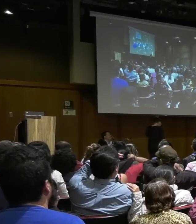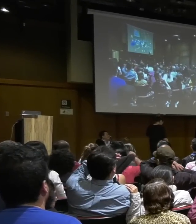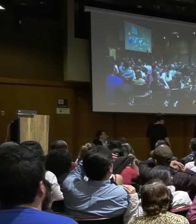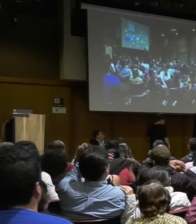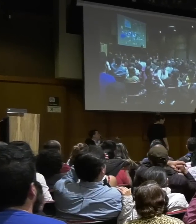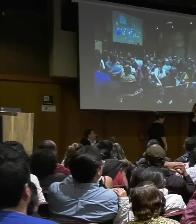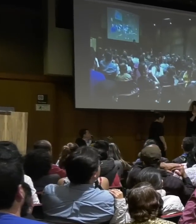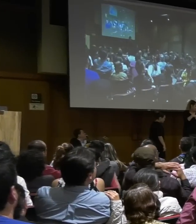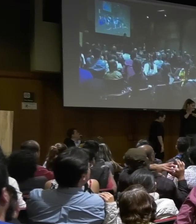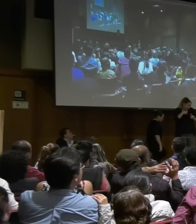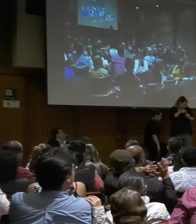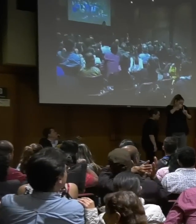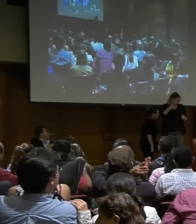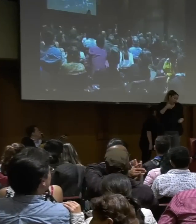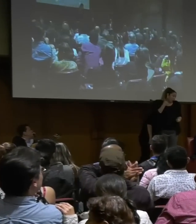especial nosotros los jóvenes,